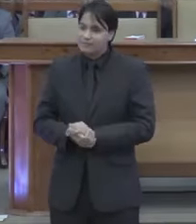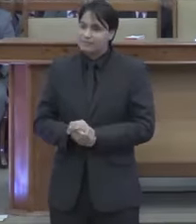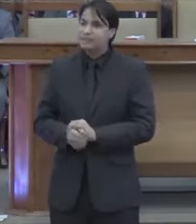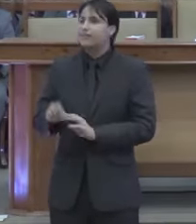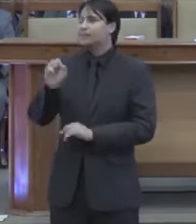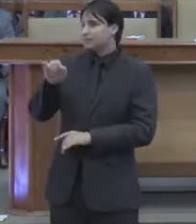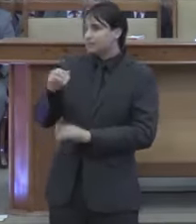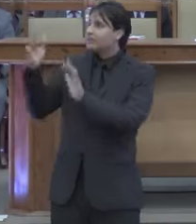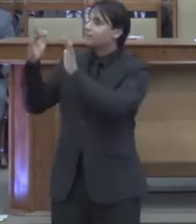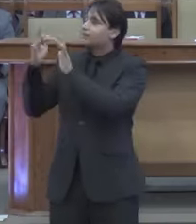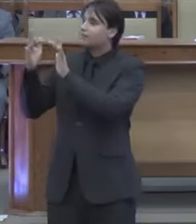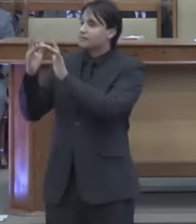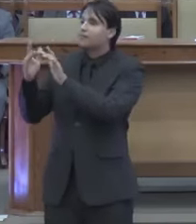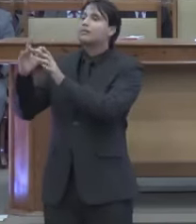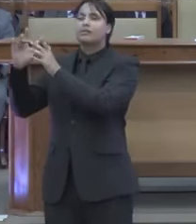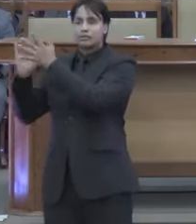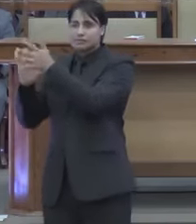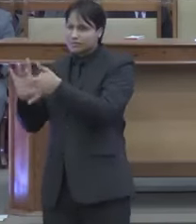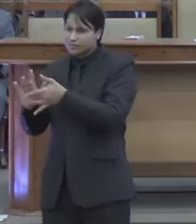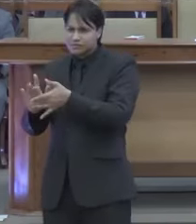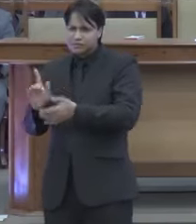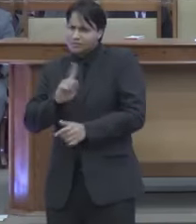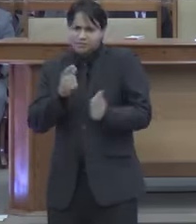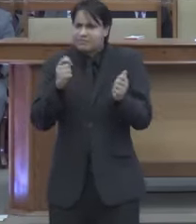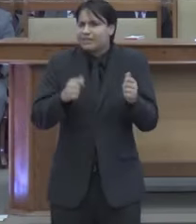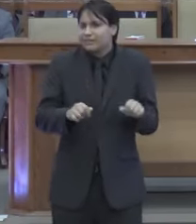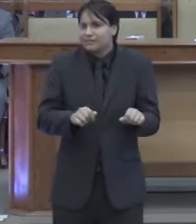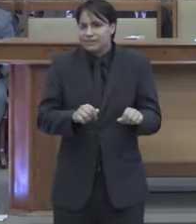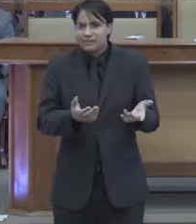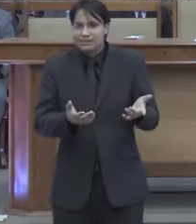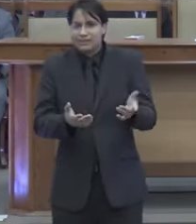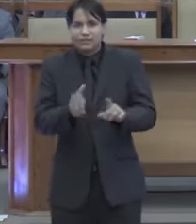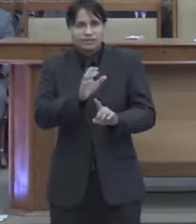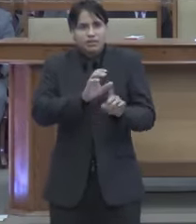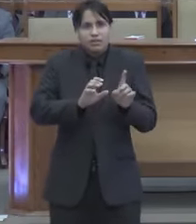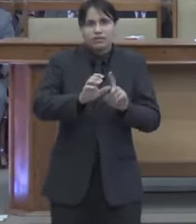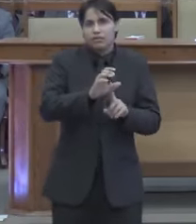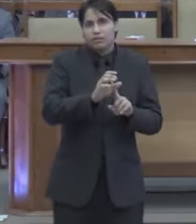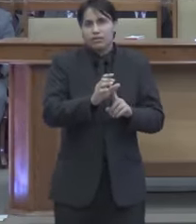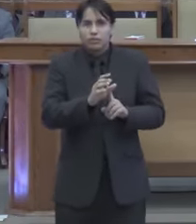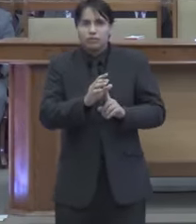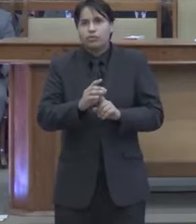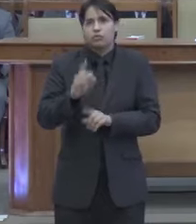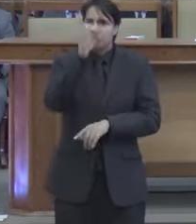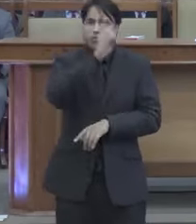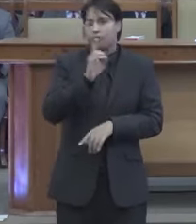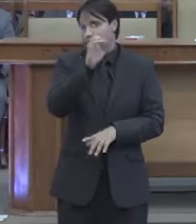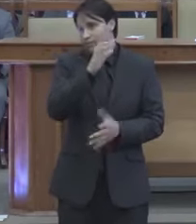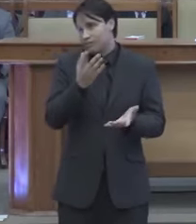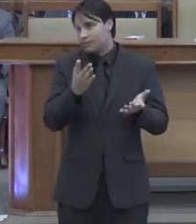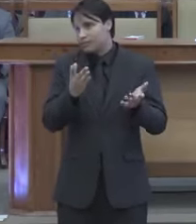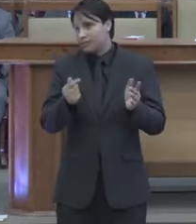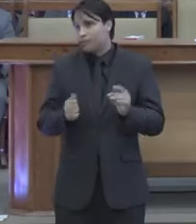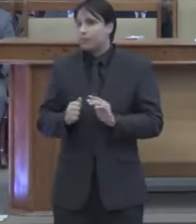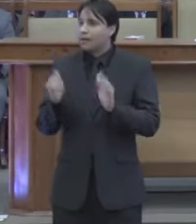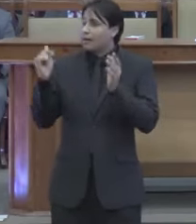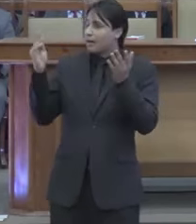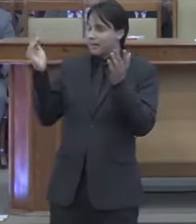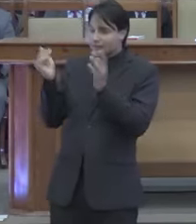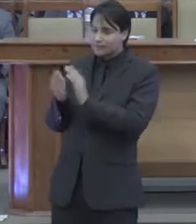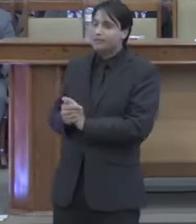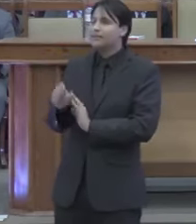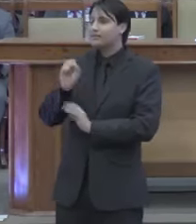com Jesus não precisa de culto de fim de semana para lhe alegrar. Quem tem relacionamento com Jesus glorifica